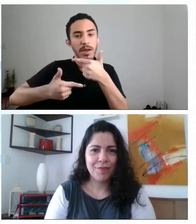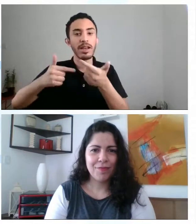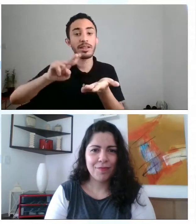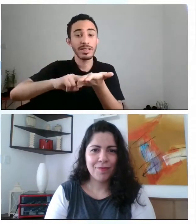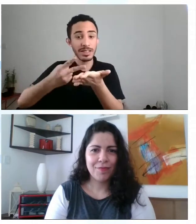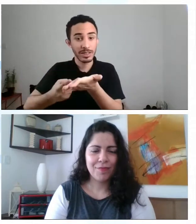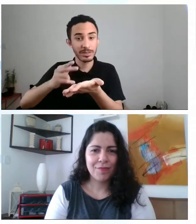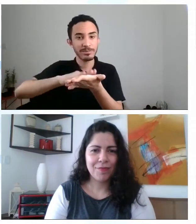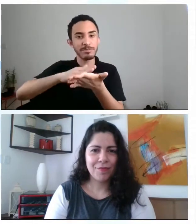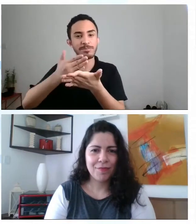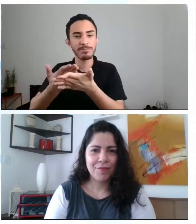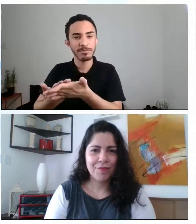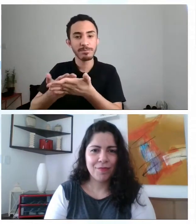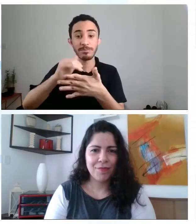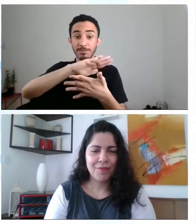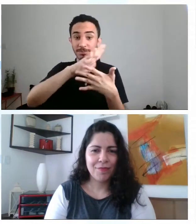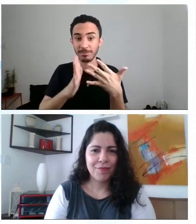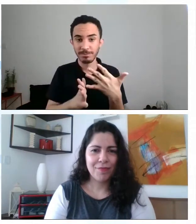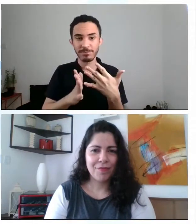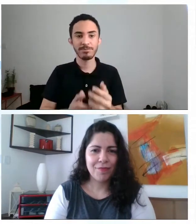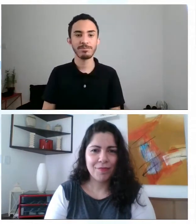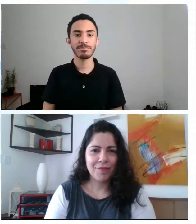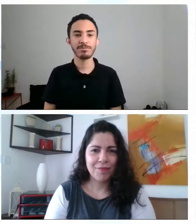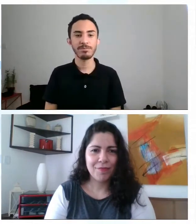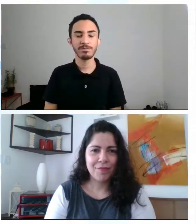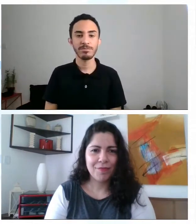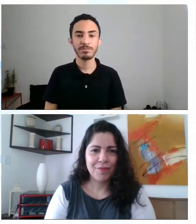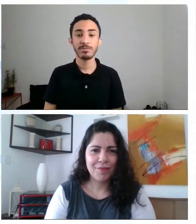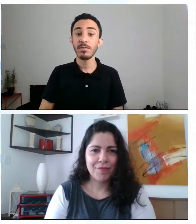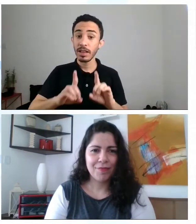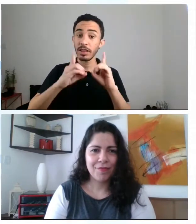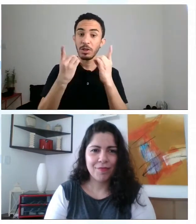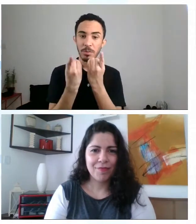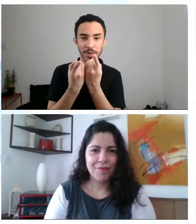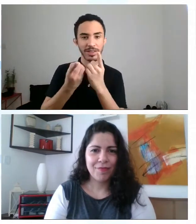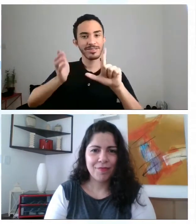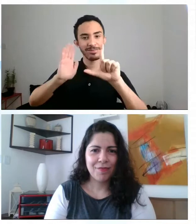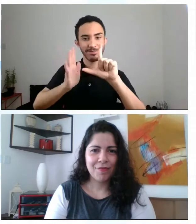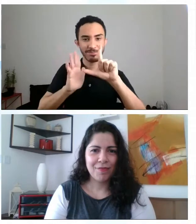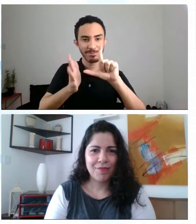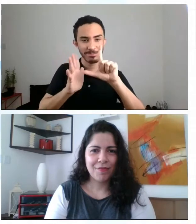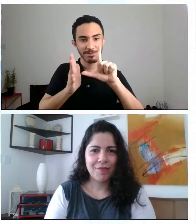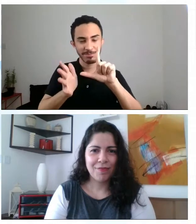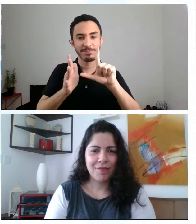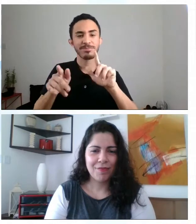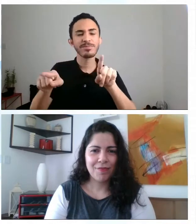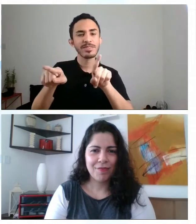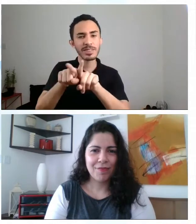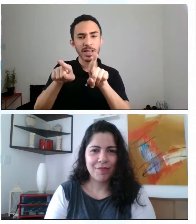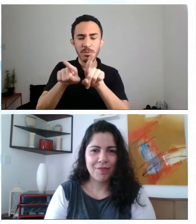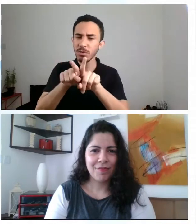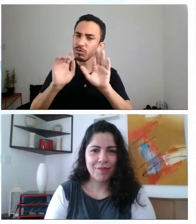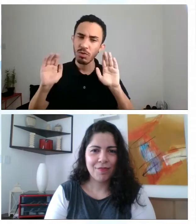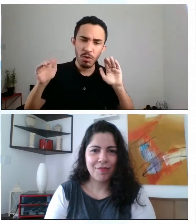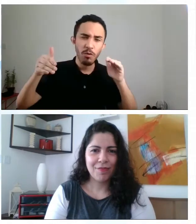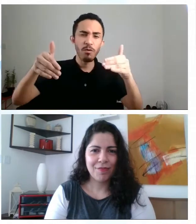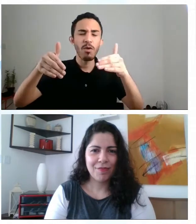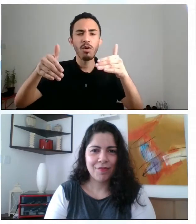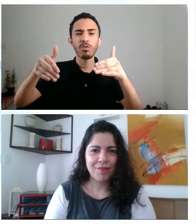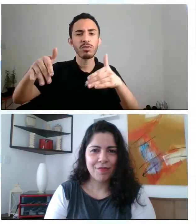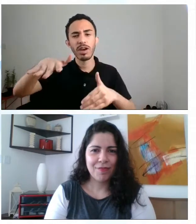tradutor e intérprete de Libras, no Departamento de Letras Libras, especificamente